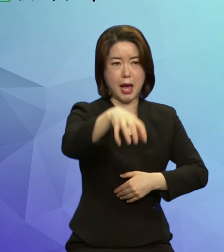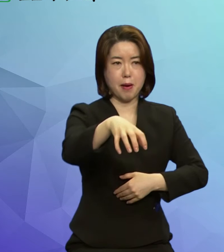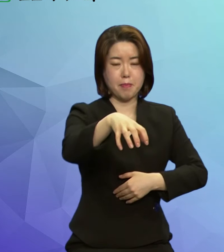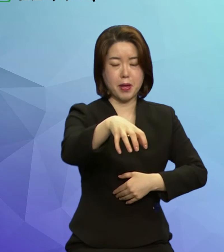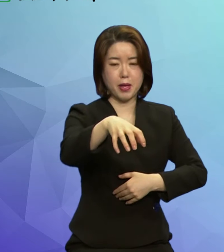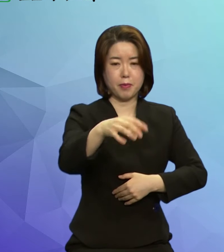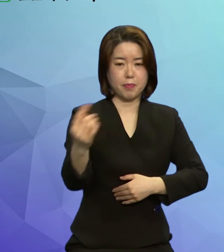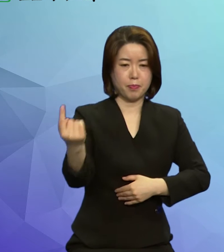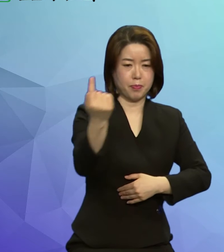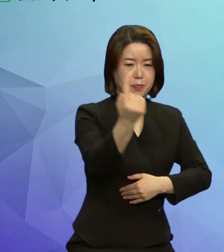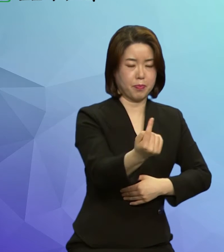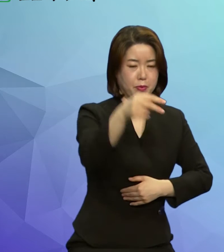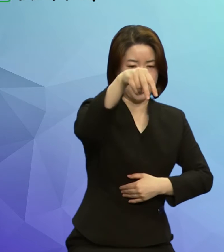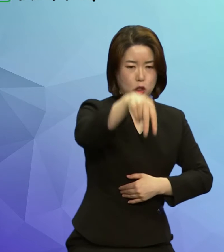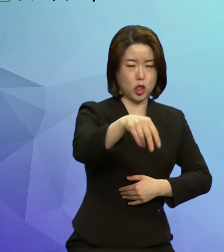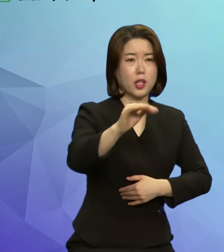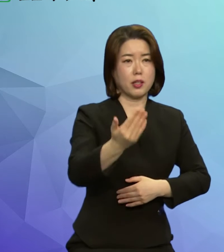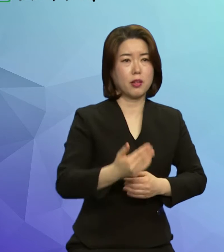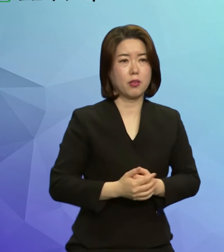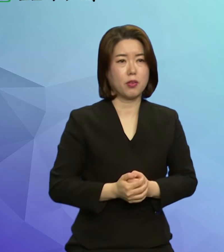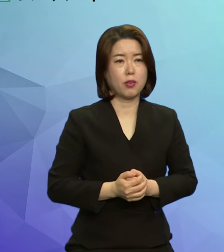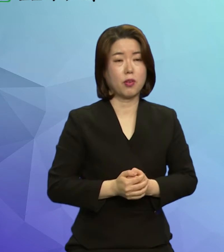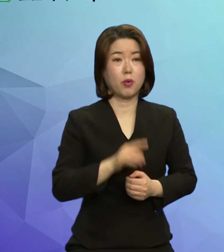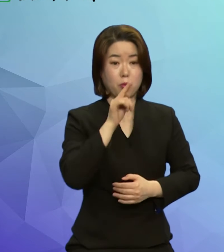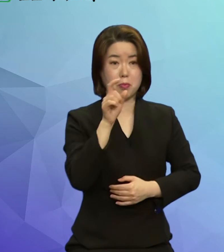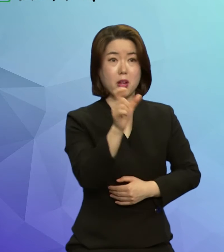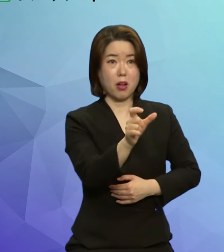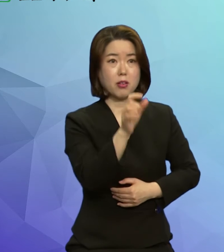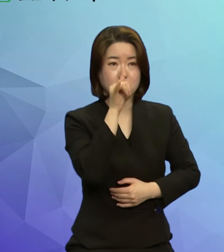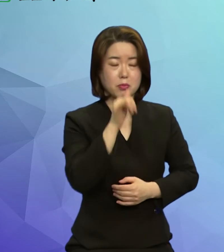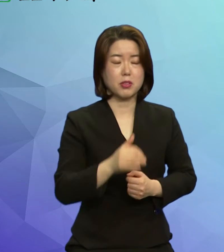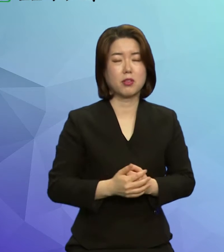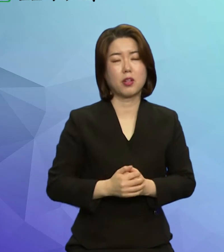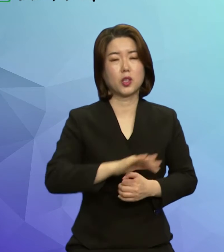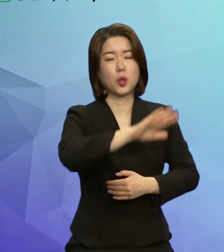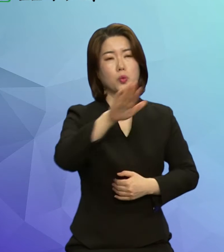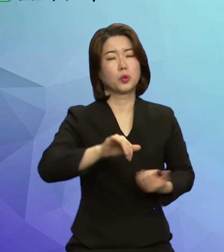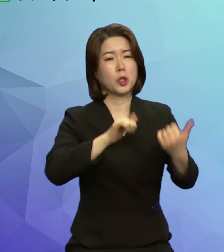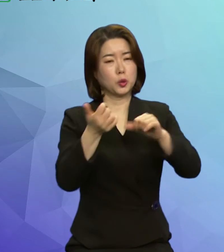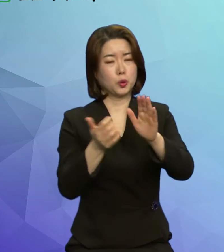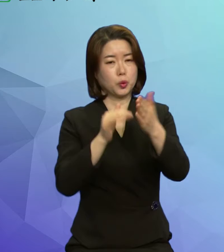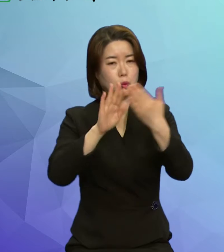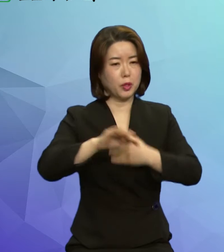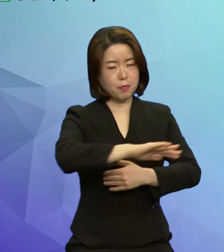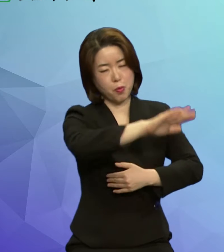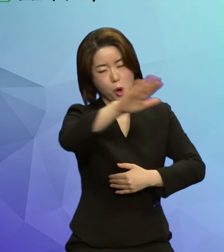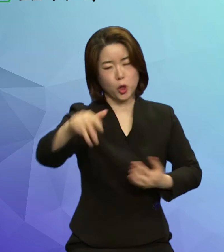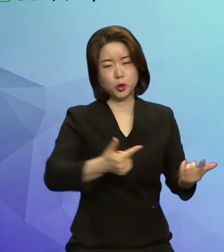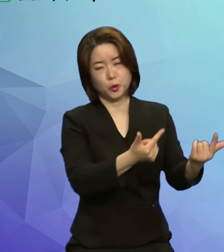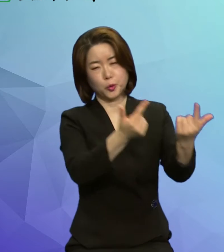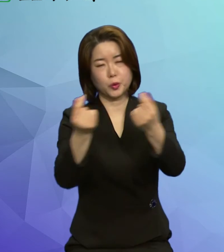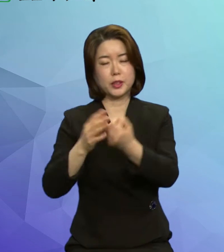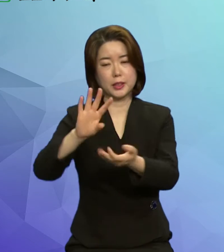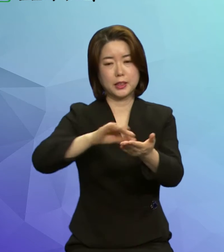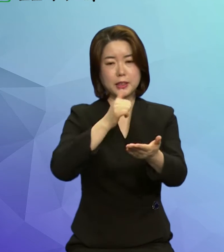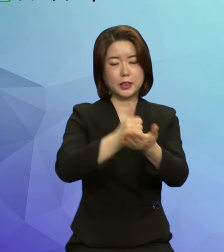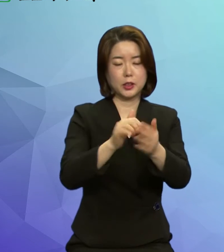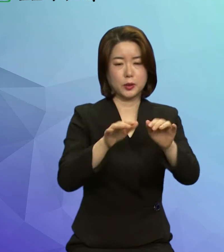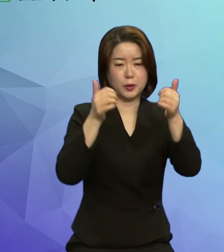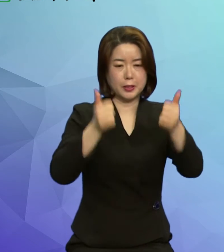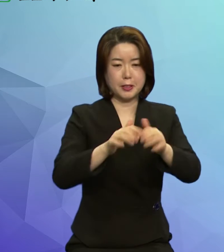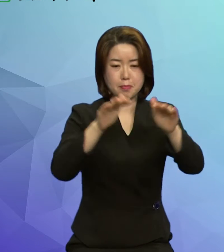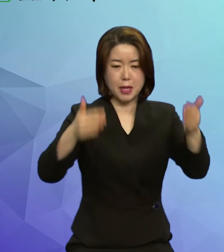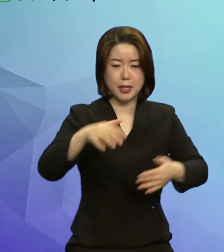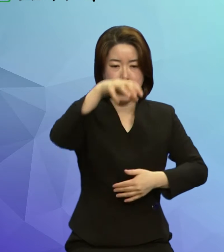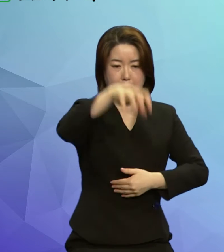앞에 나타나야 합니다 라고 말했습니다. 우리가 죽고 나면 우리 모두는 그리스도의 심판대 앞에